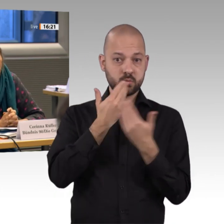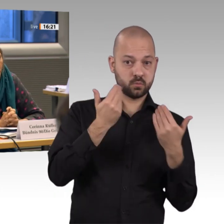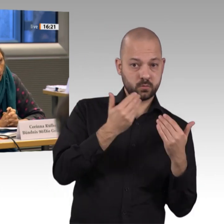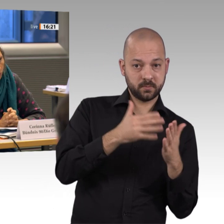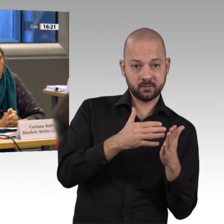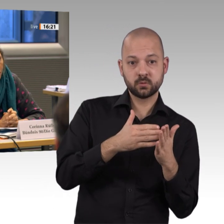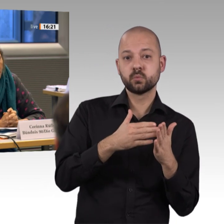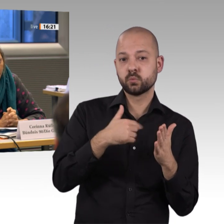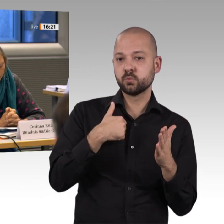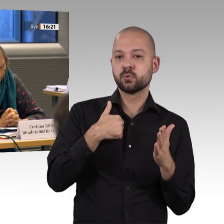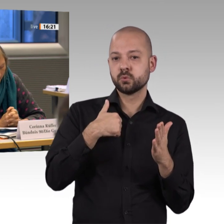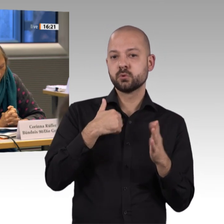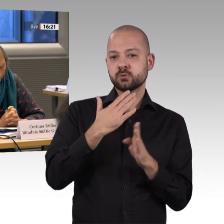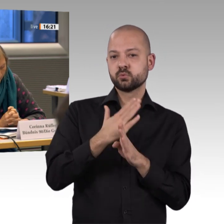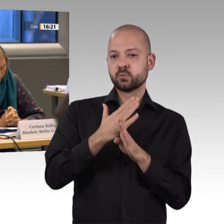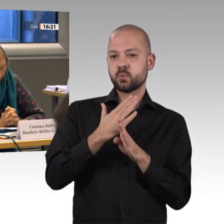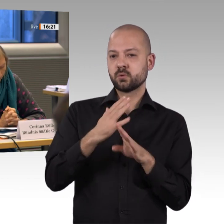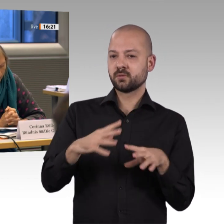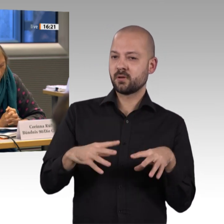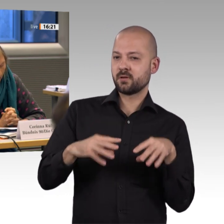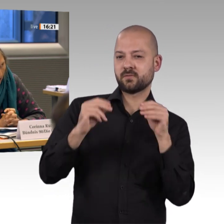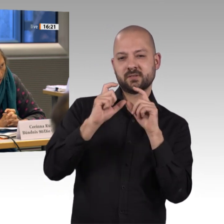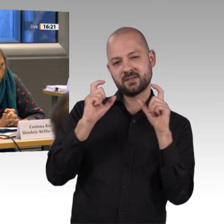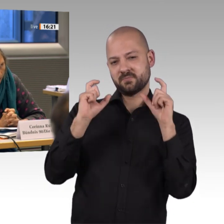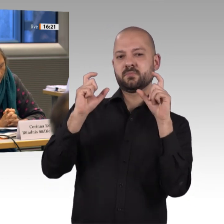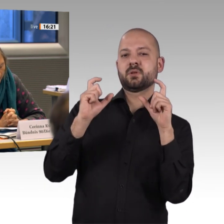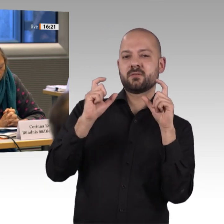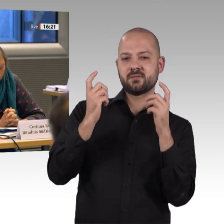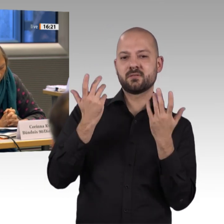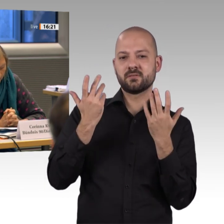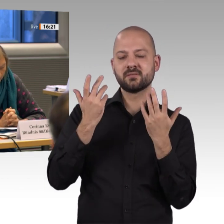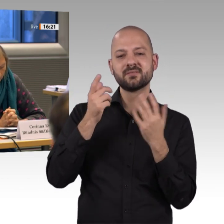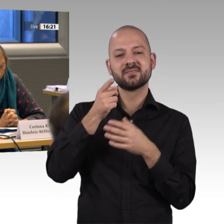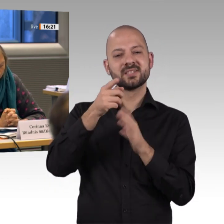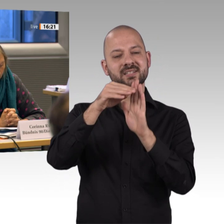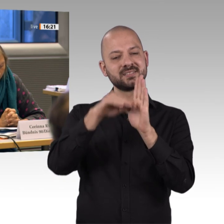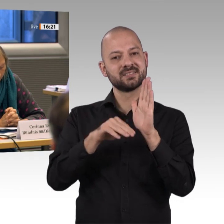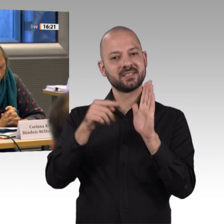welche Erfahrungen machen Sie in der Beratung, die Sie tagtäglich